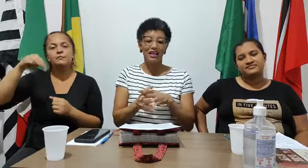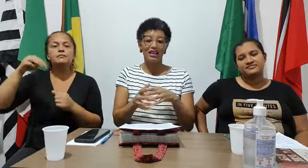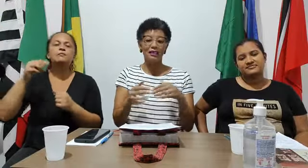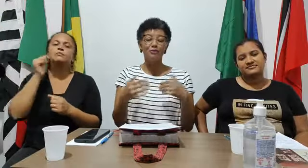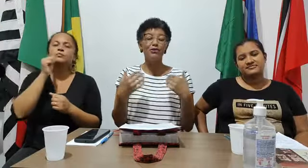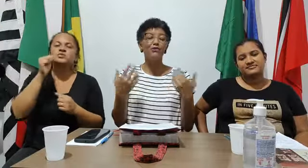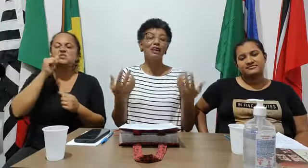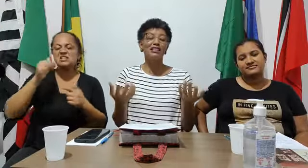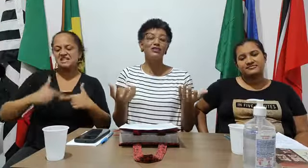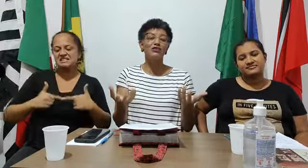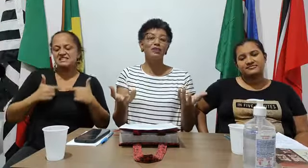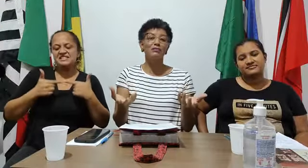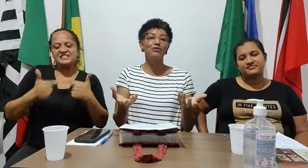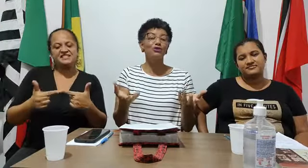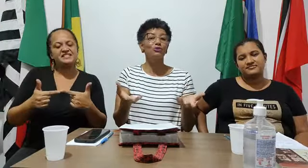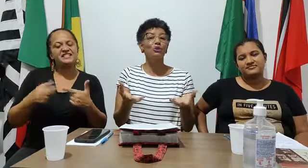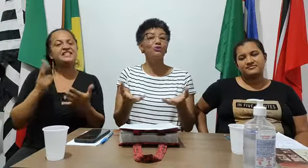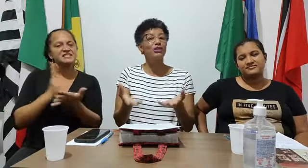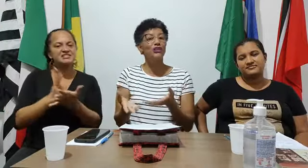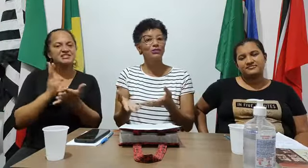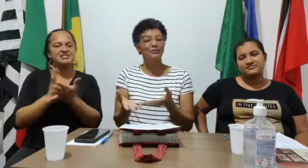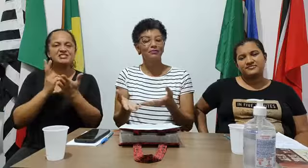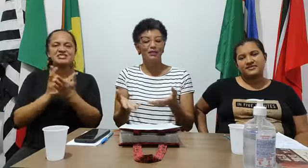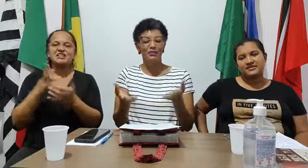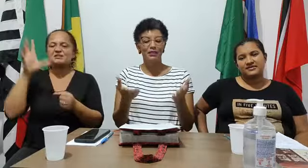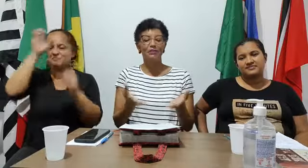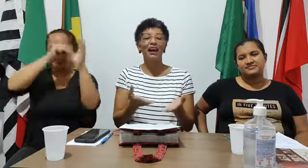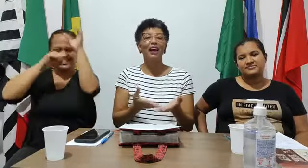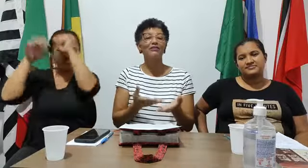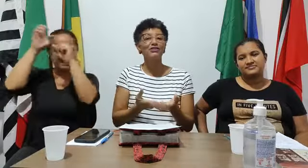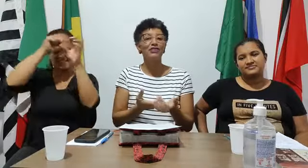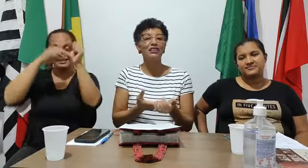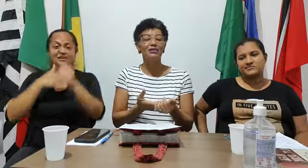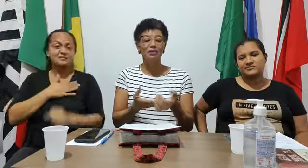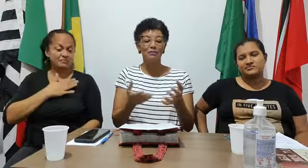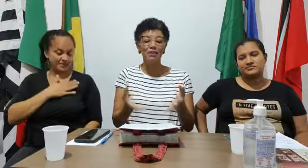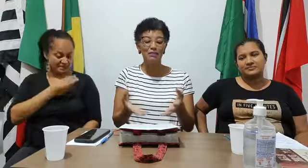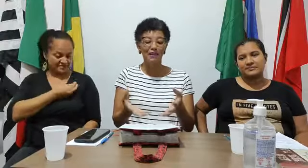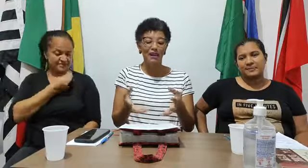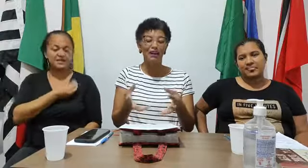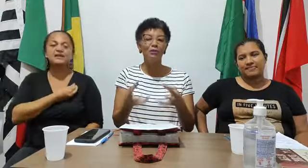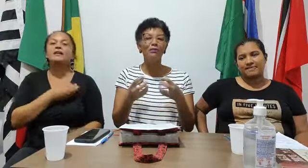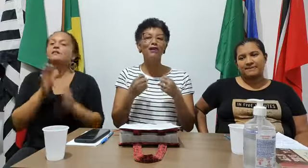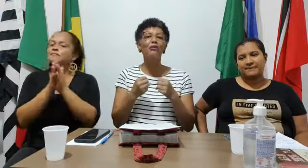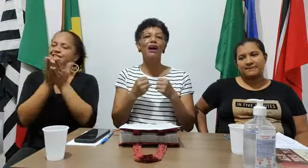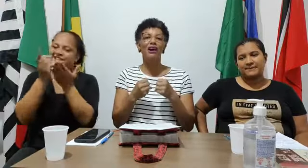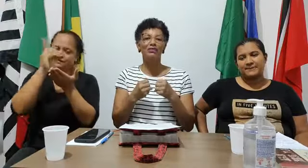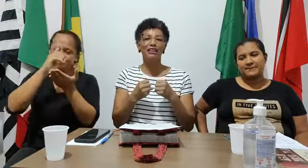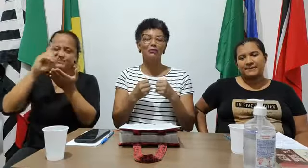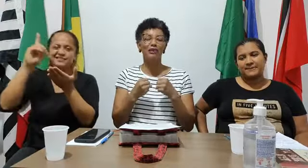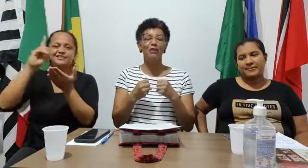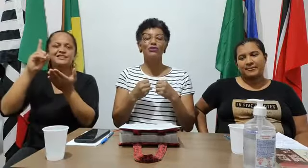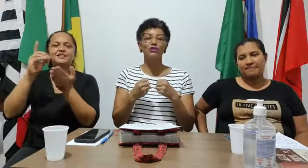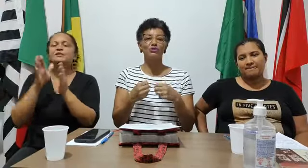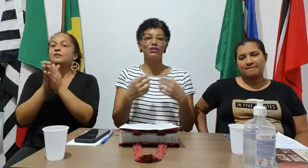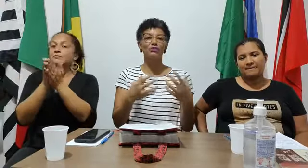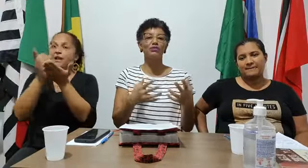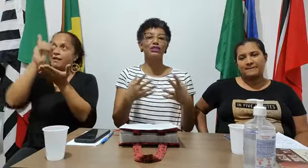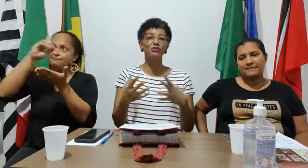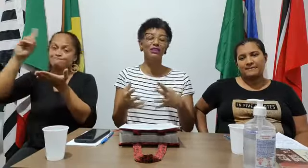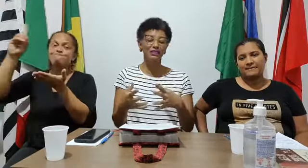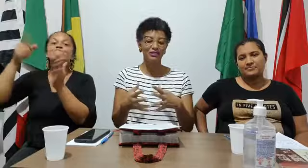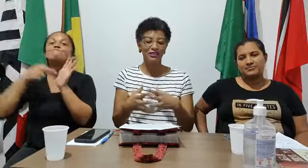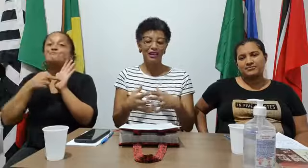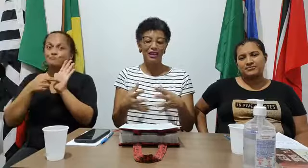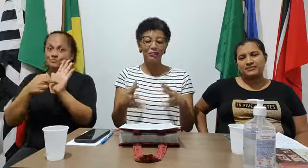elas. E muito mais a gente tem aprendido com o Senhor, pois a palavra de Deus, a Bíblia, é o manual, né? O manual de instrução do